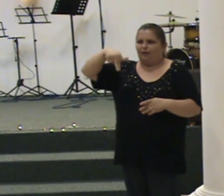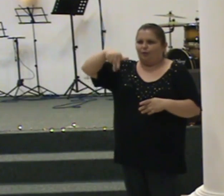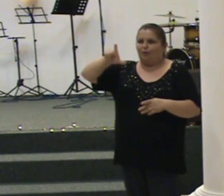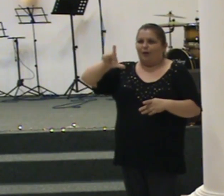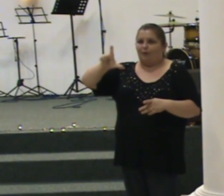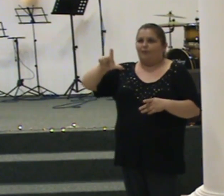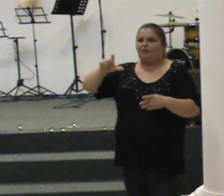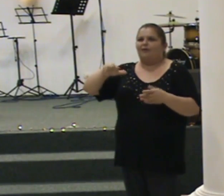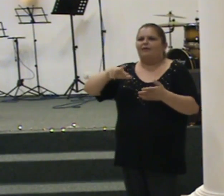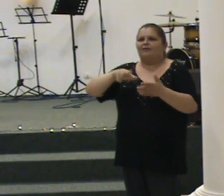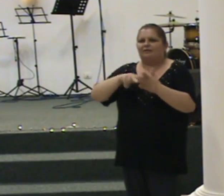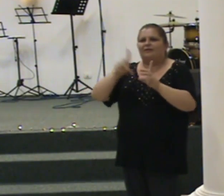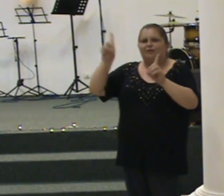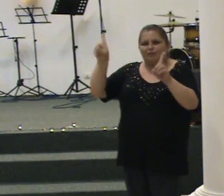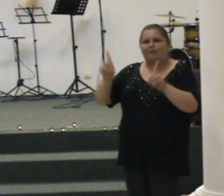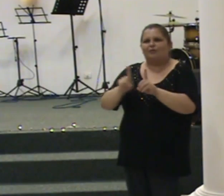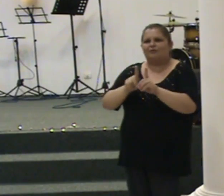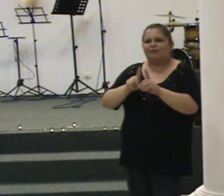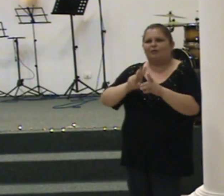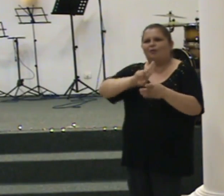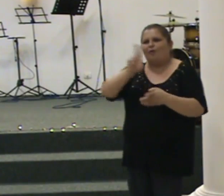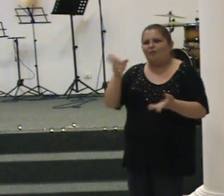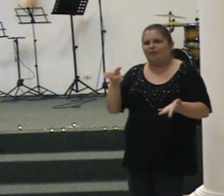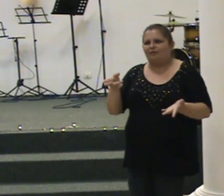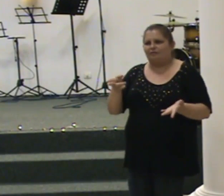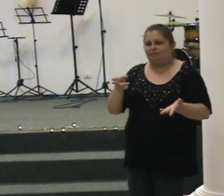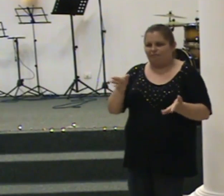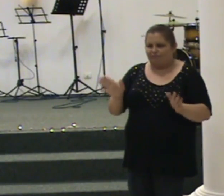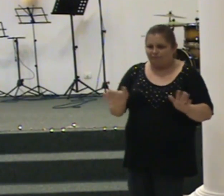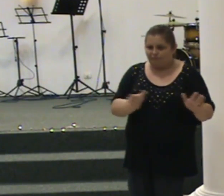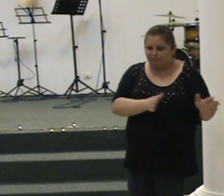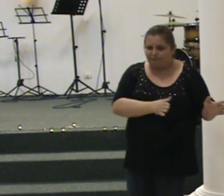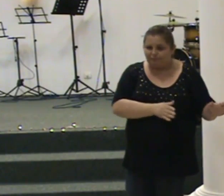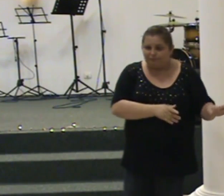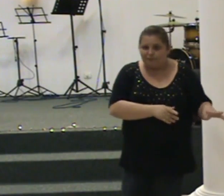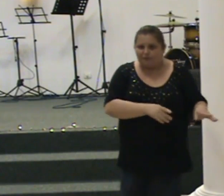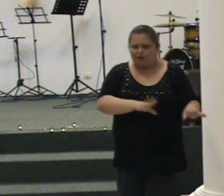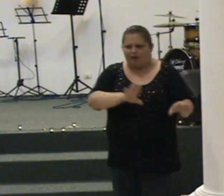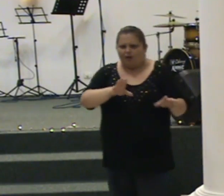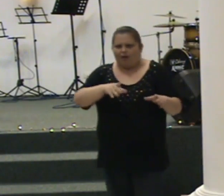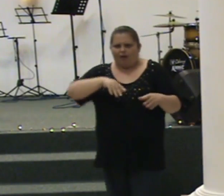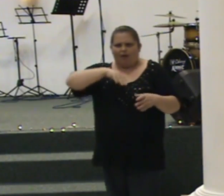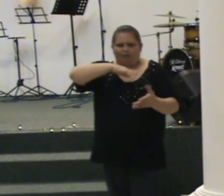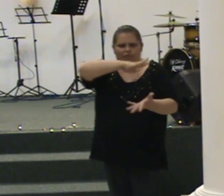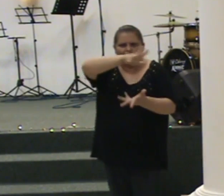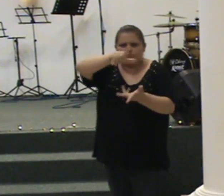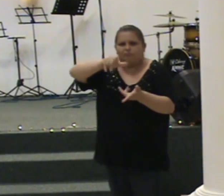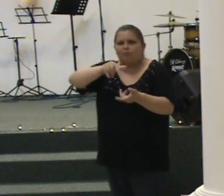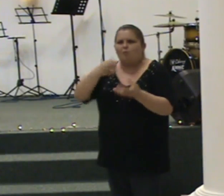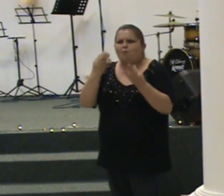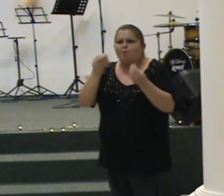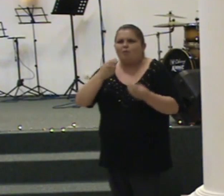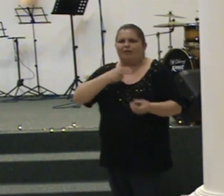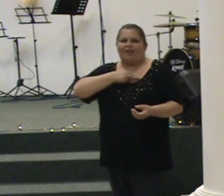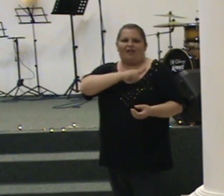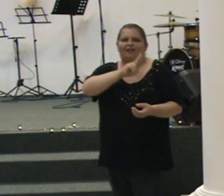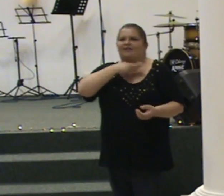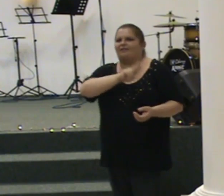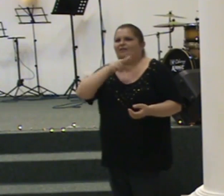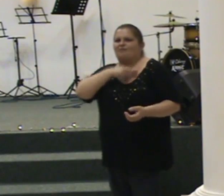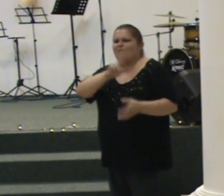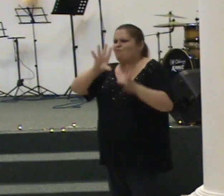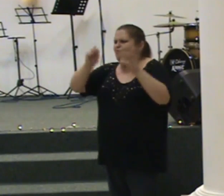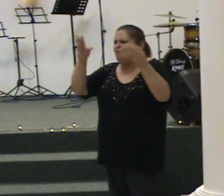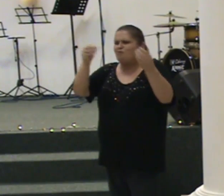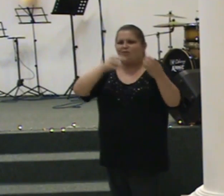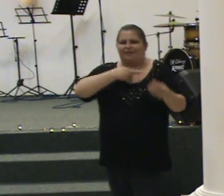você conhece, aí fora tem muitas e muitas religiões. E as religiões têm um ponto em comum, que é levar o homem a